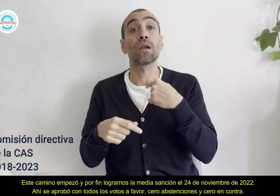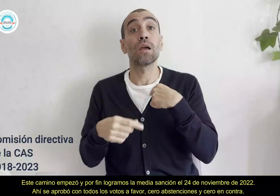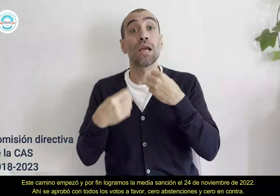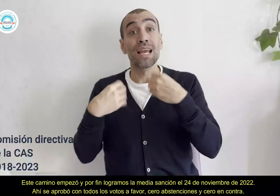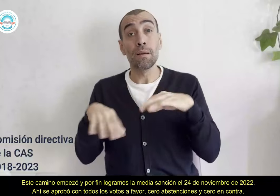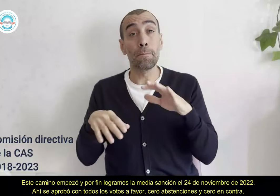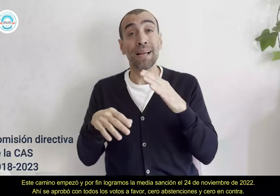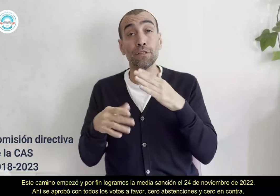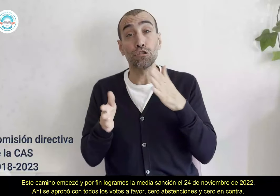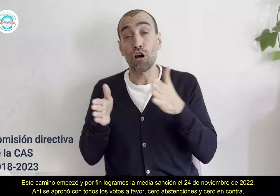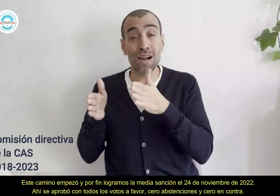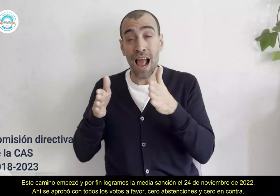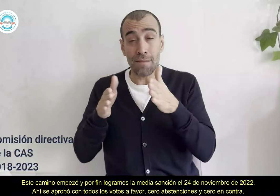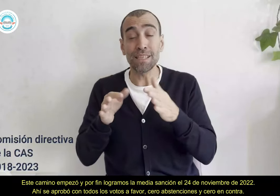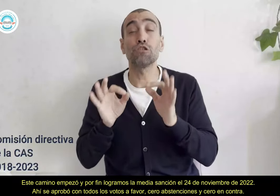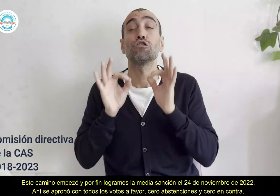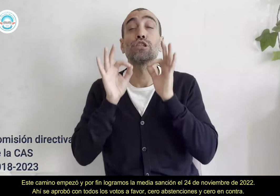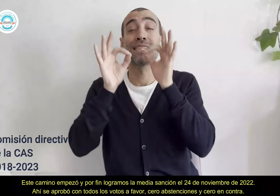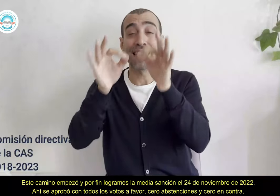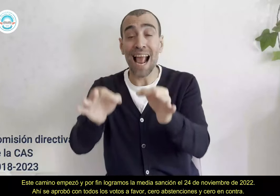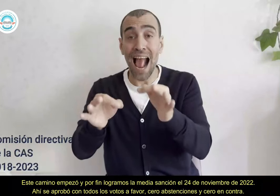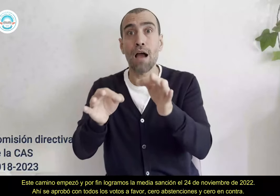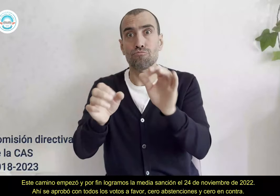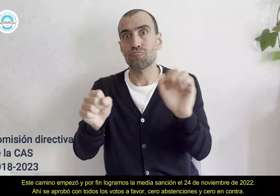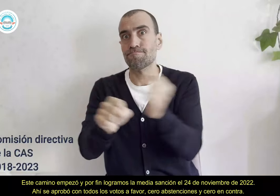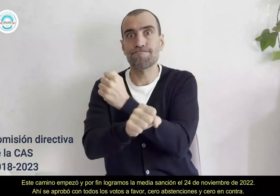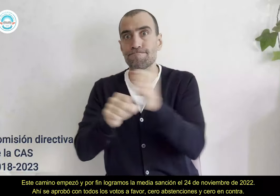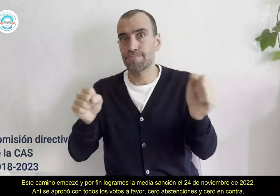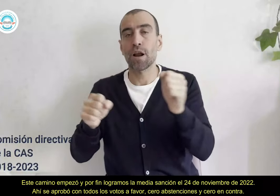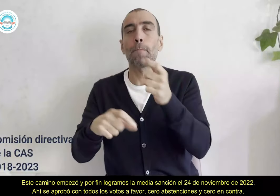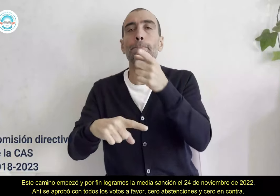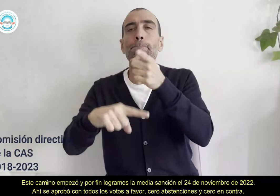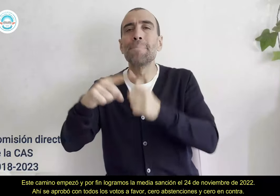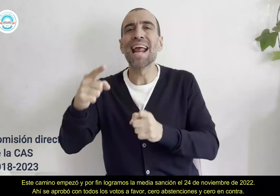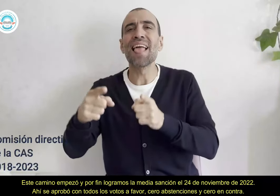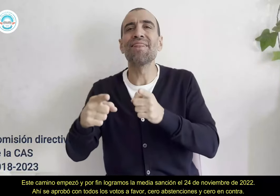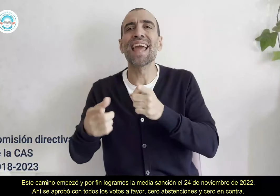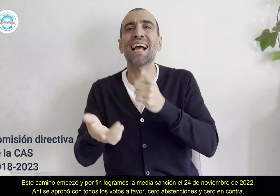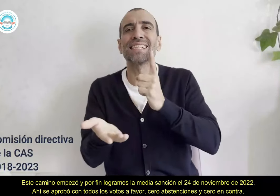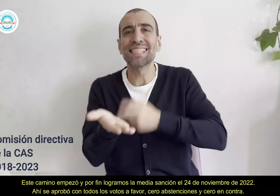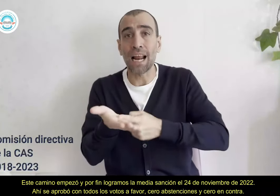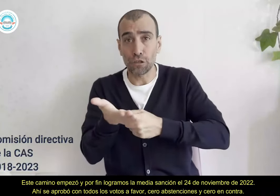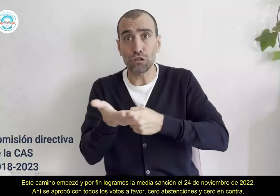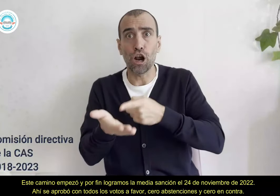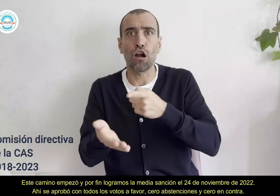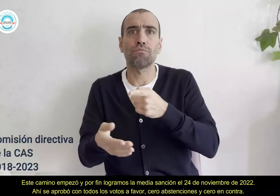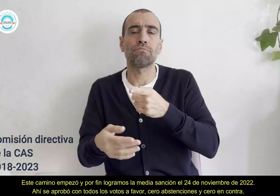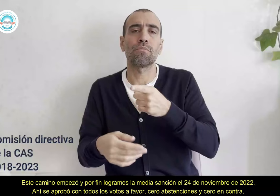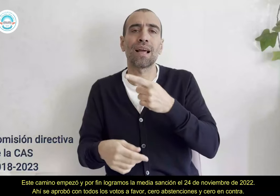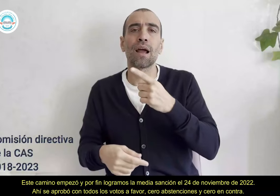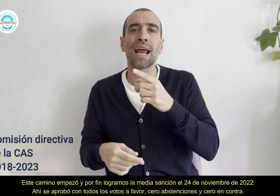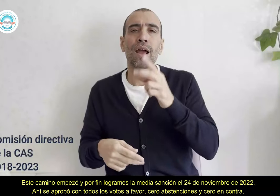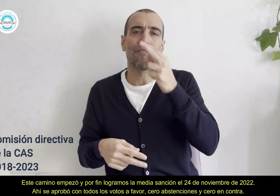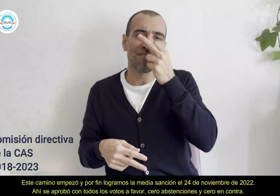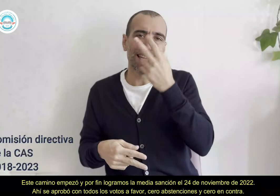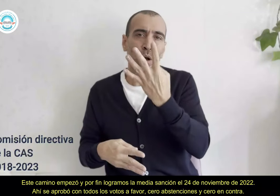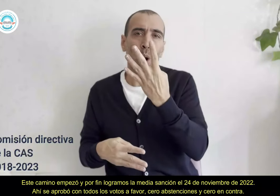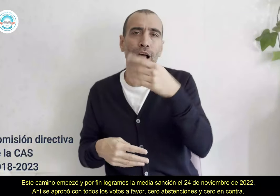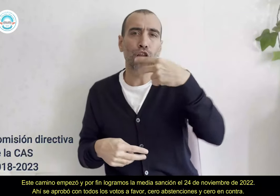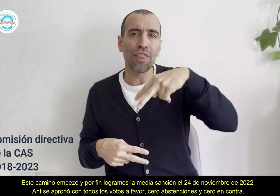Este camino empezó y por fin logramos la media sanción el 24 de